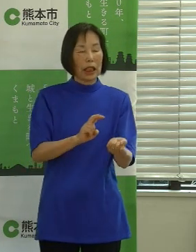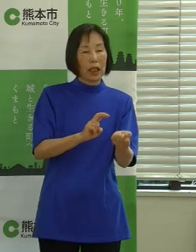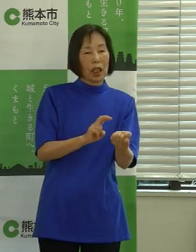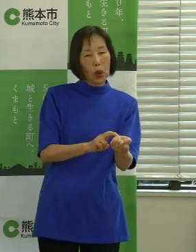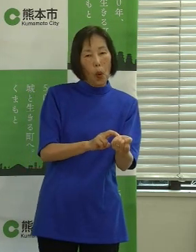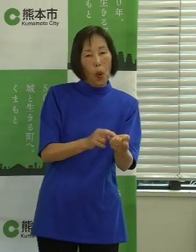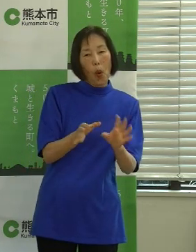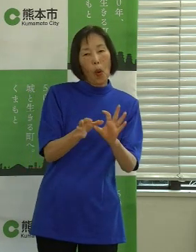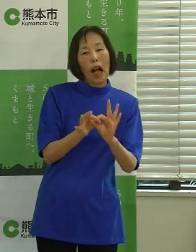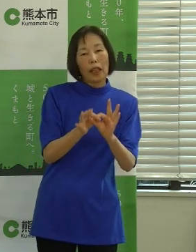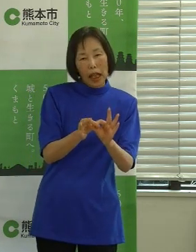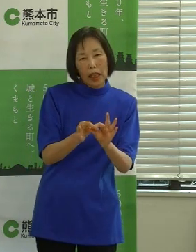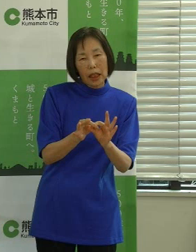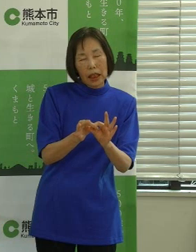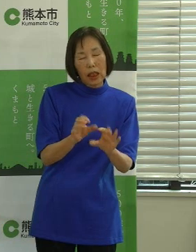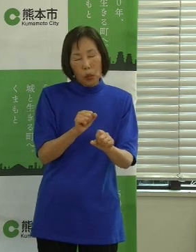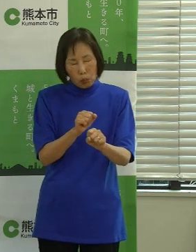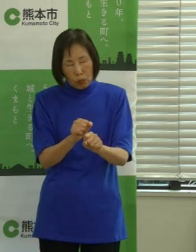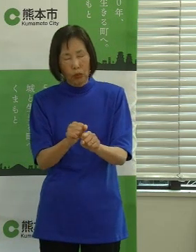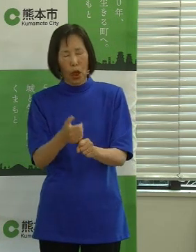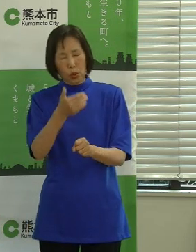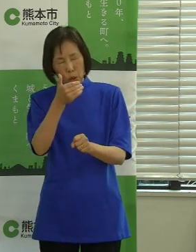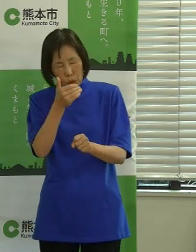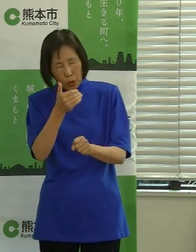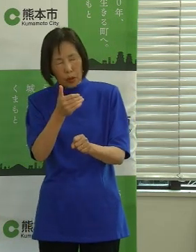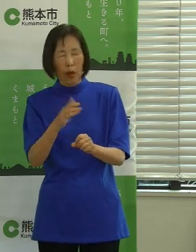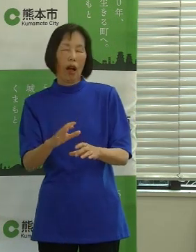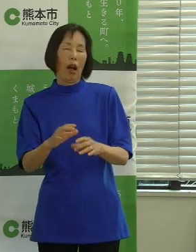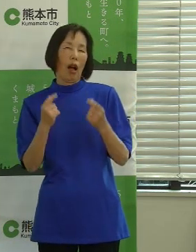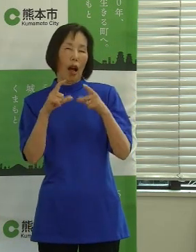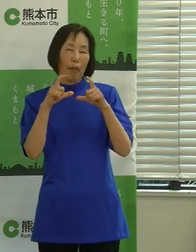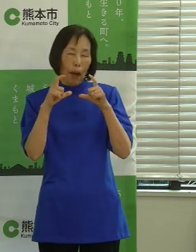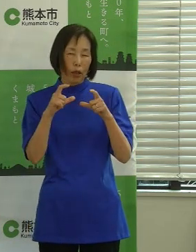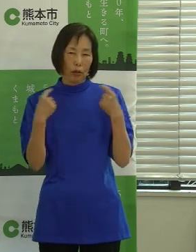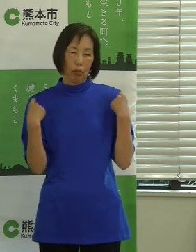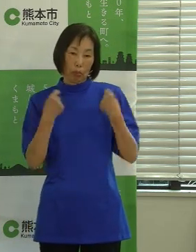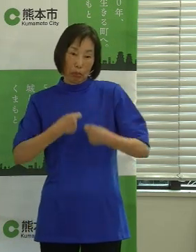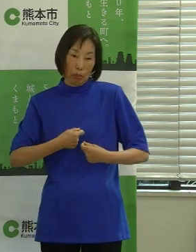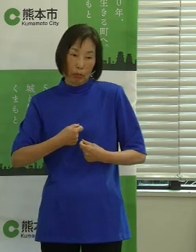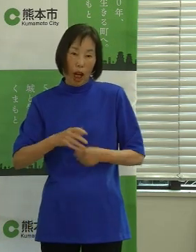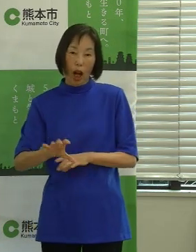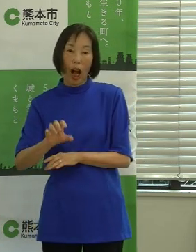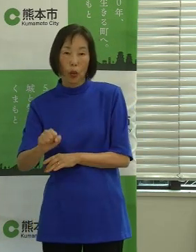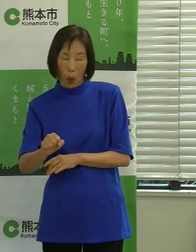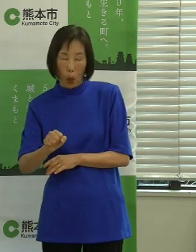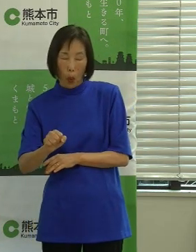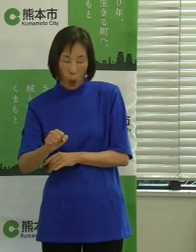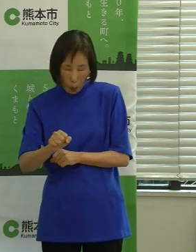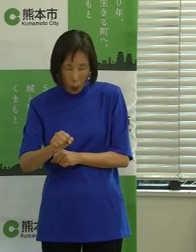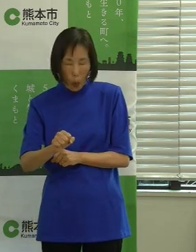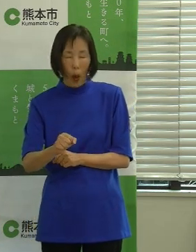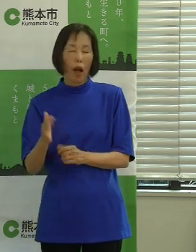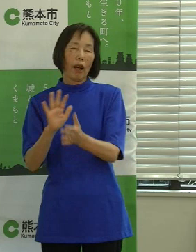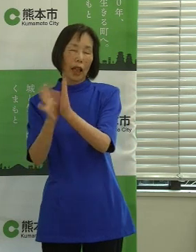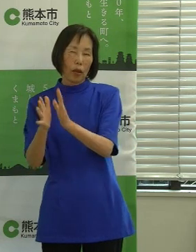保、県と連携をいたしました医療体制のさらなる拡充に努めてまいります